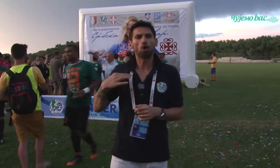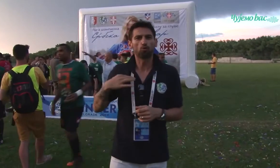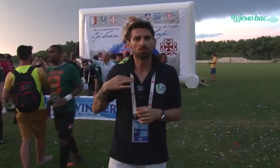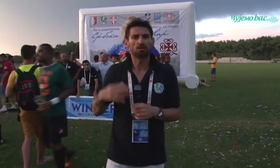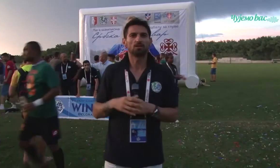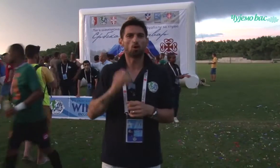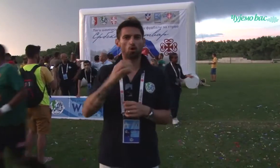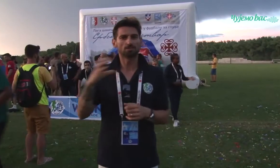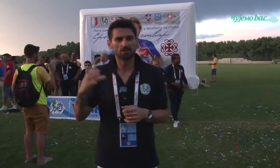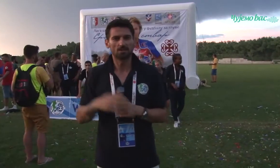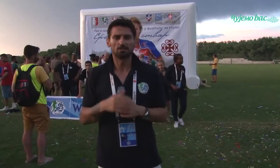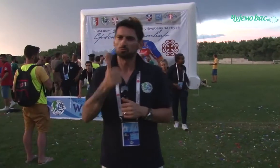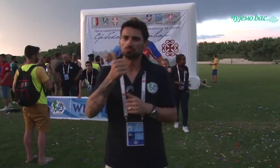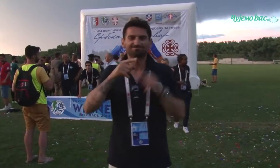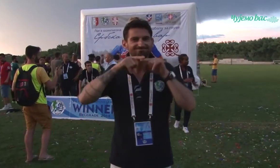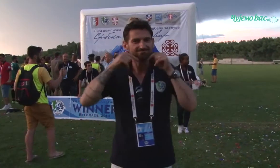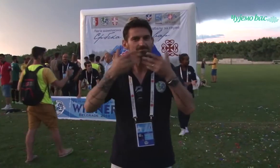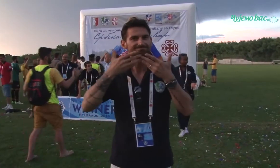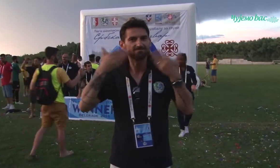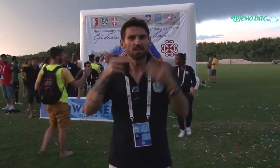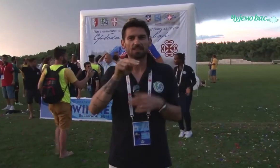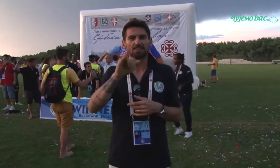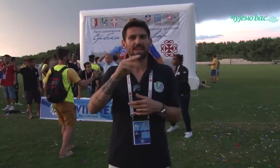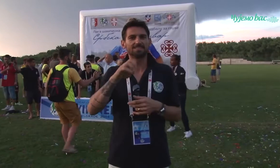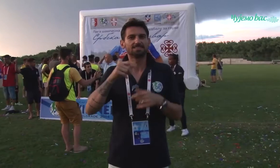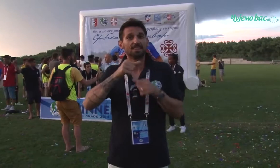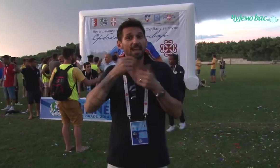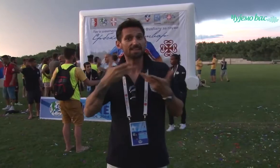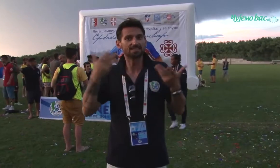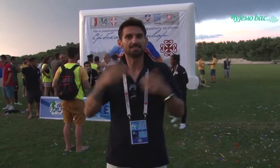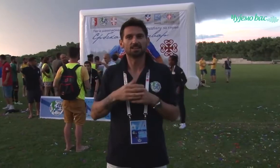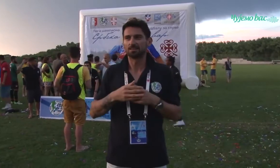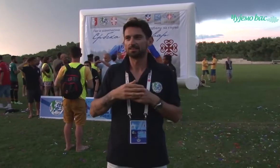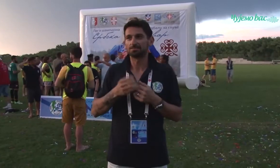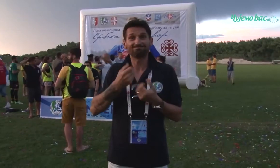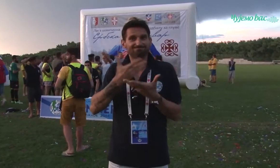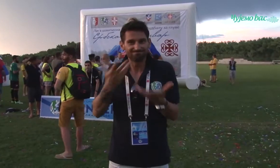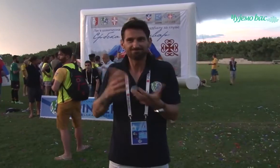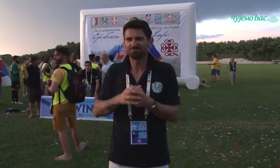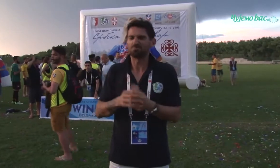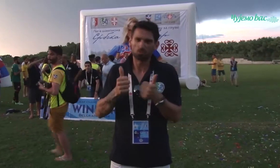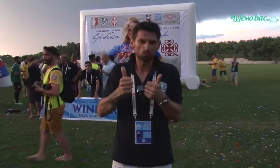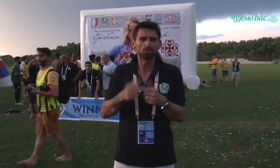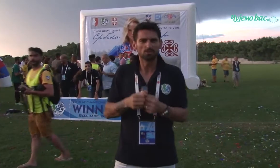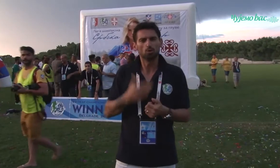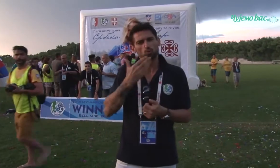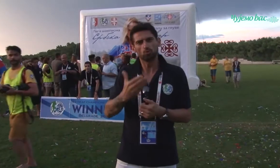pozitivne senzacije. Sve što imam da kažem o volonterima i organizacijom timu je sve najlepše,